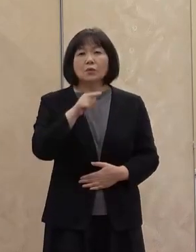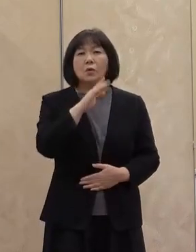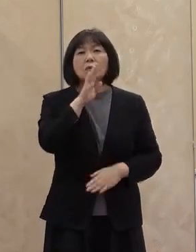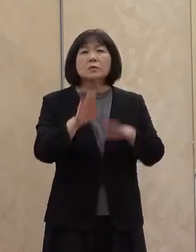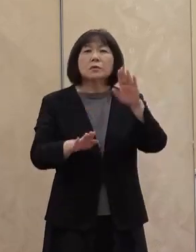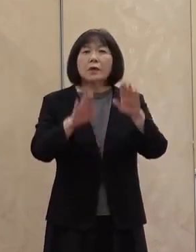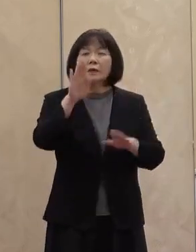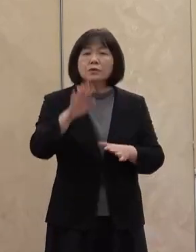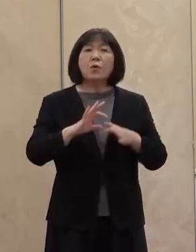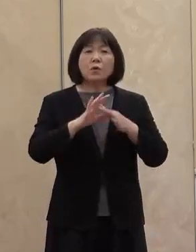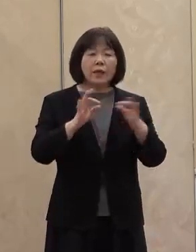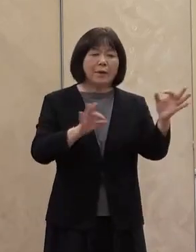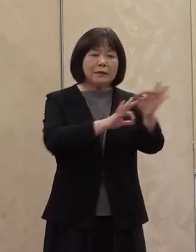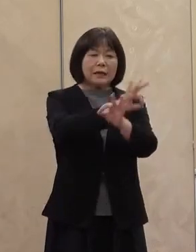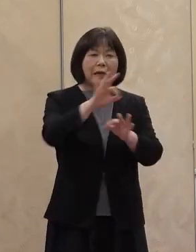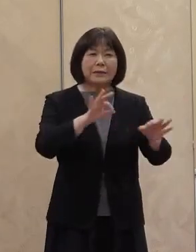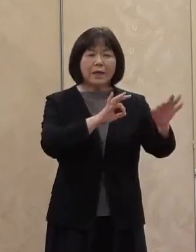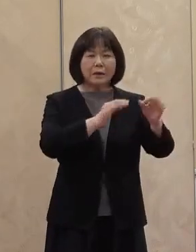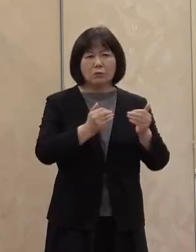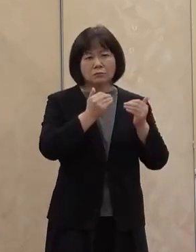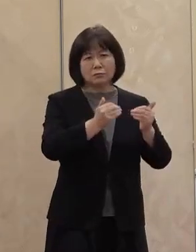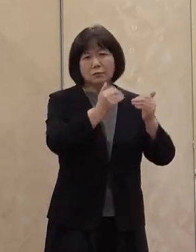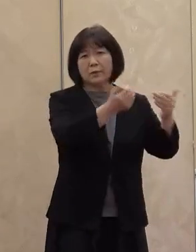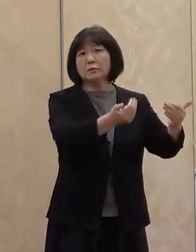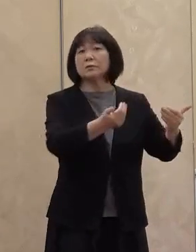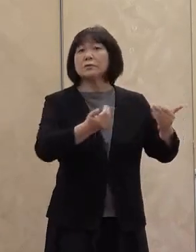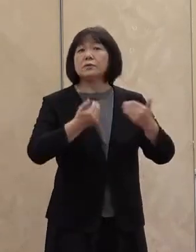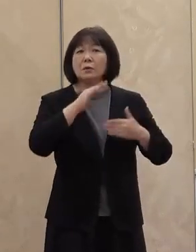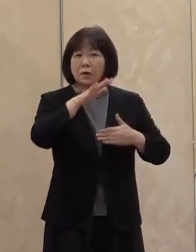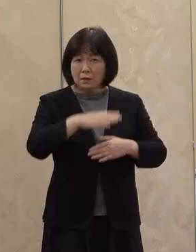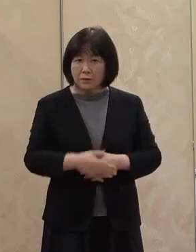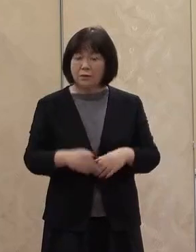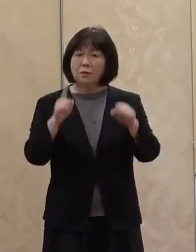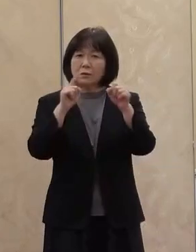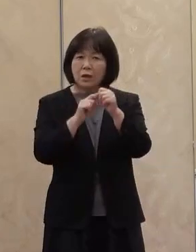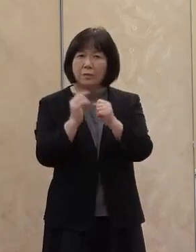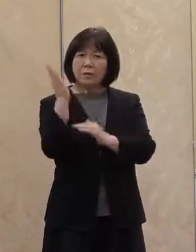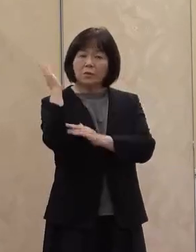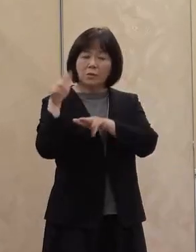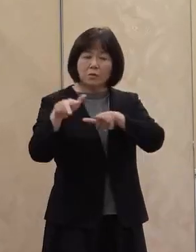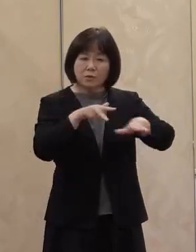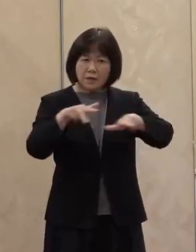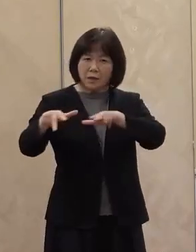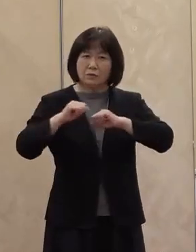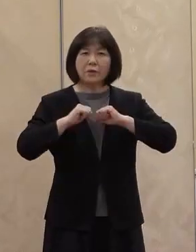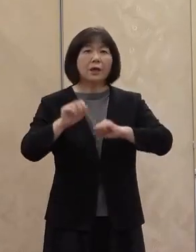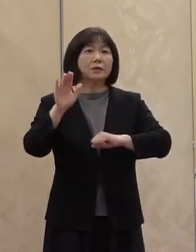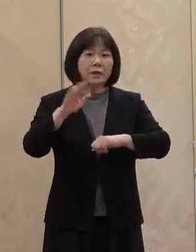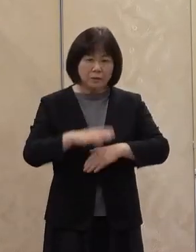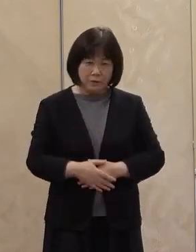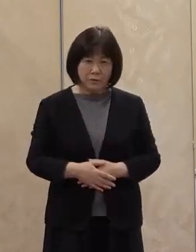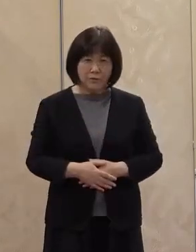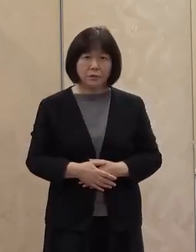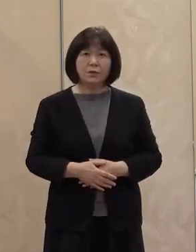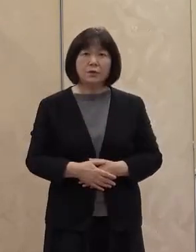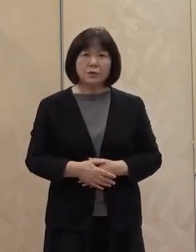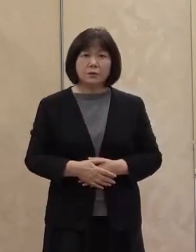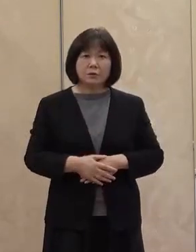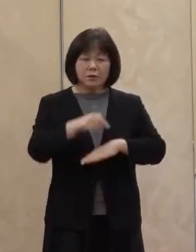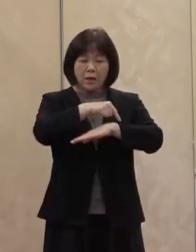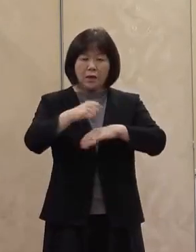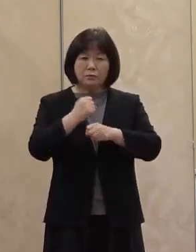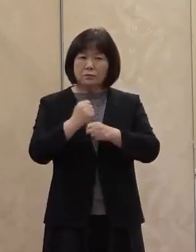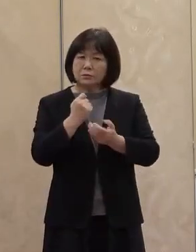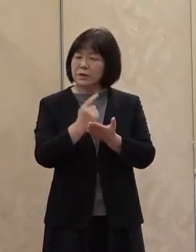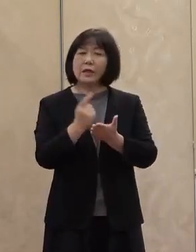ですね、やはり経済を動かしていかなければなりません。そのための施策をさまざま打っています。施策を打つだけじゃなくて、